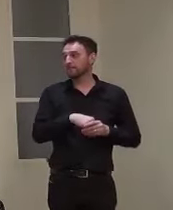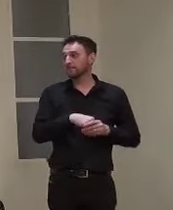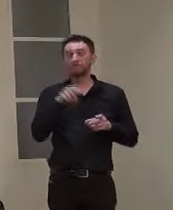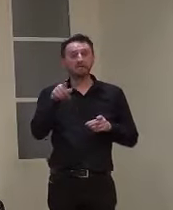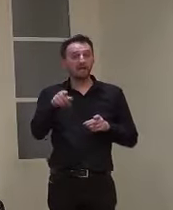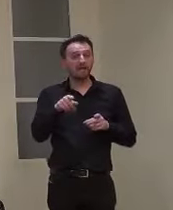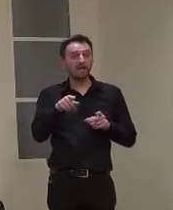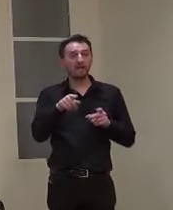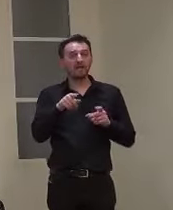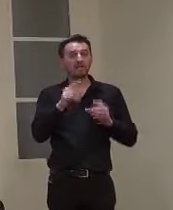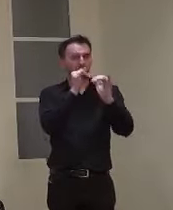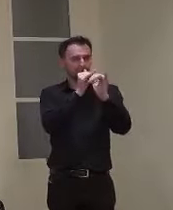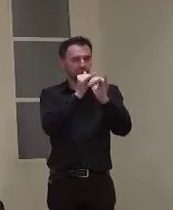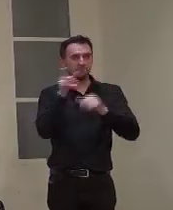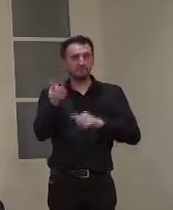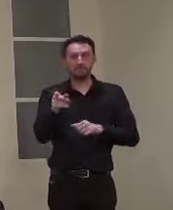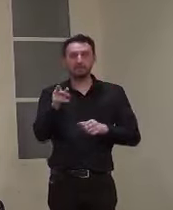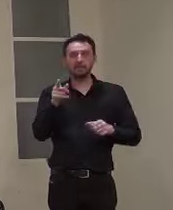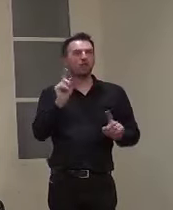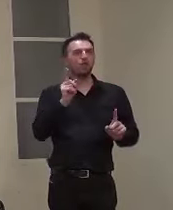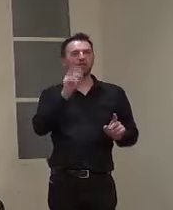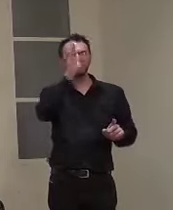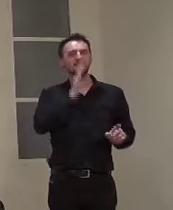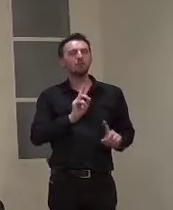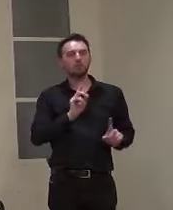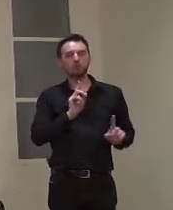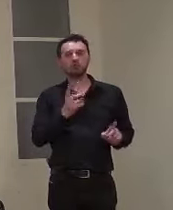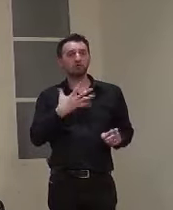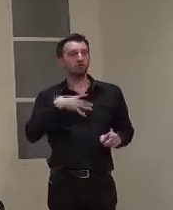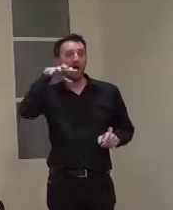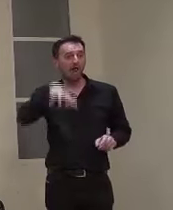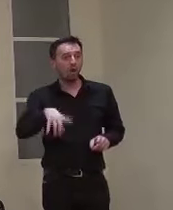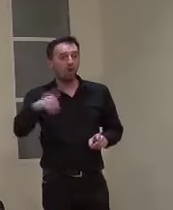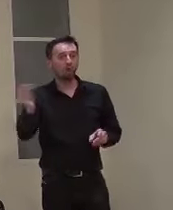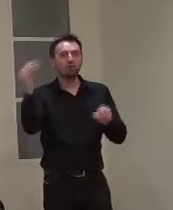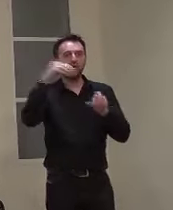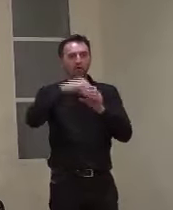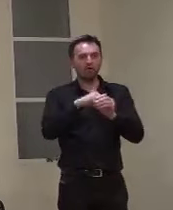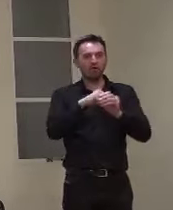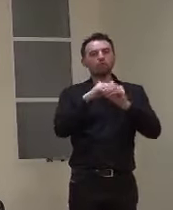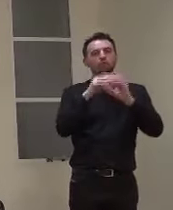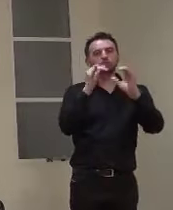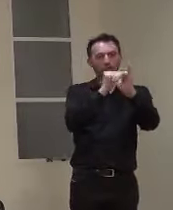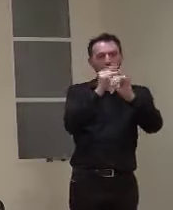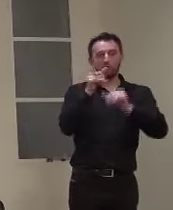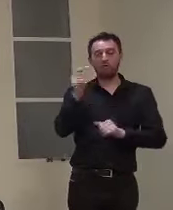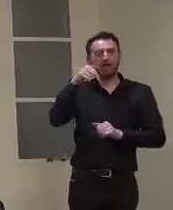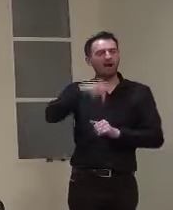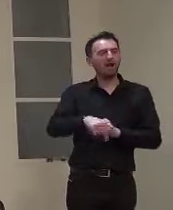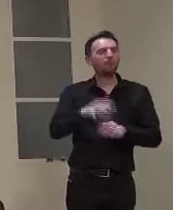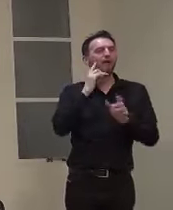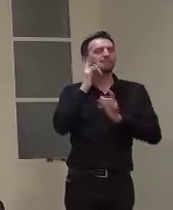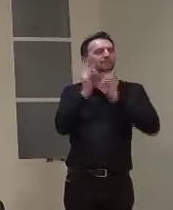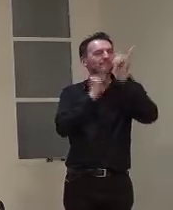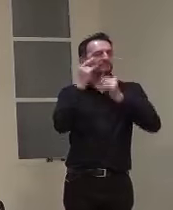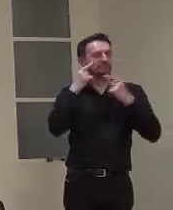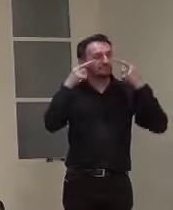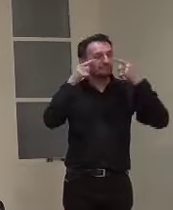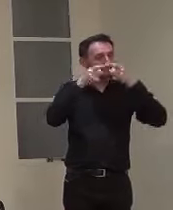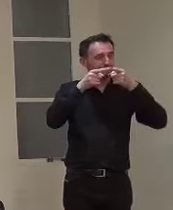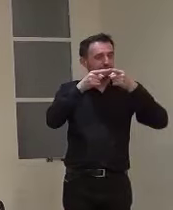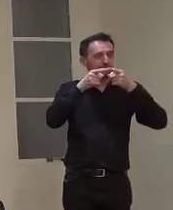el trombón no es el ico acústico es decir que hay una orientación muy